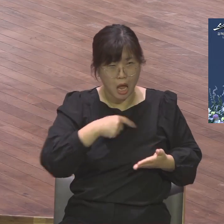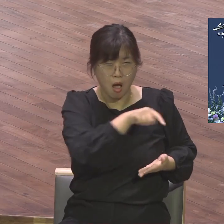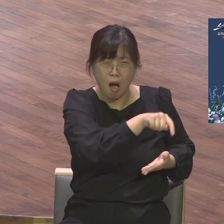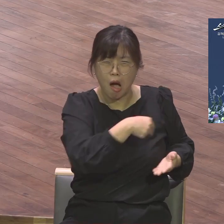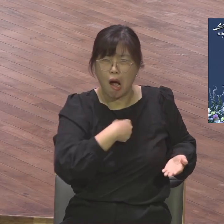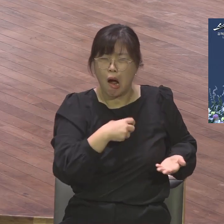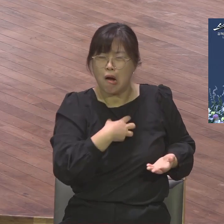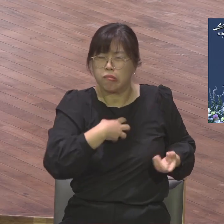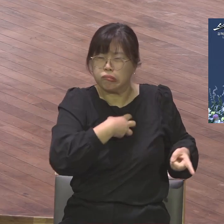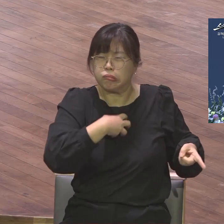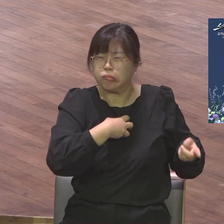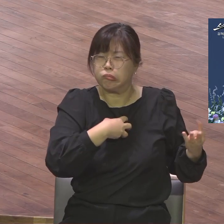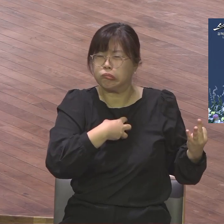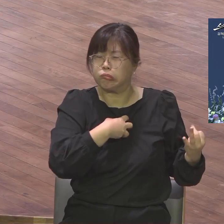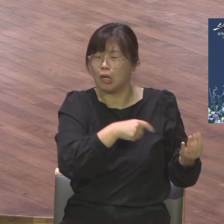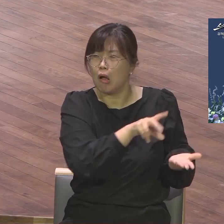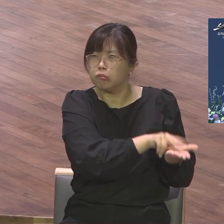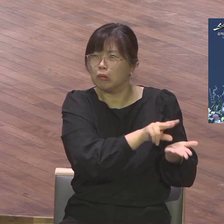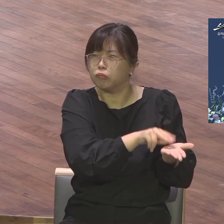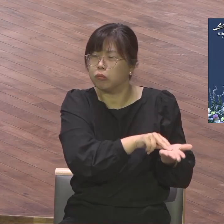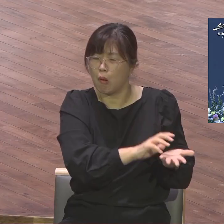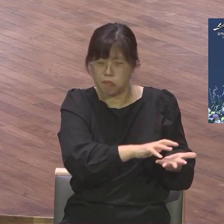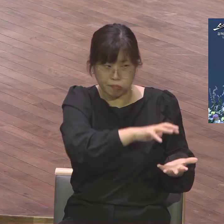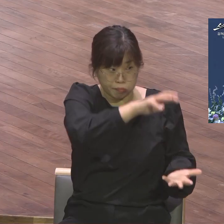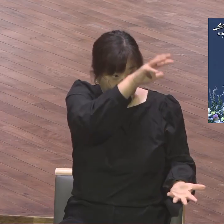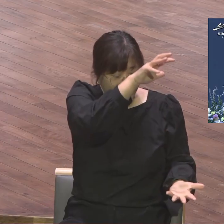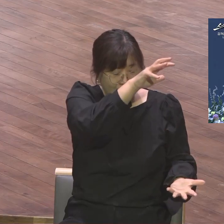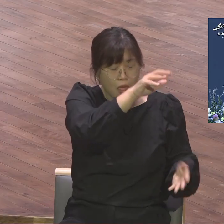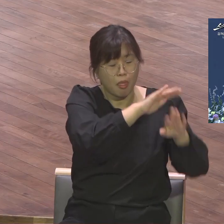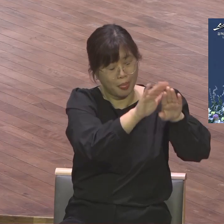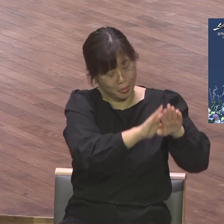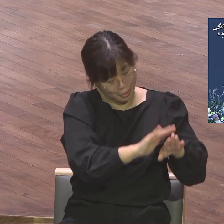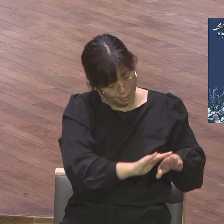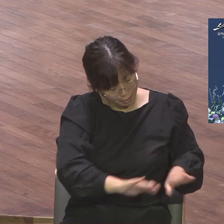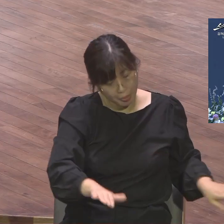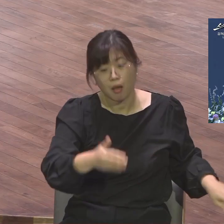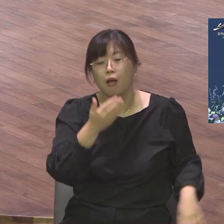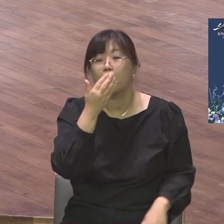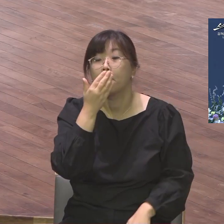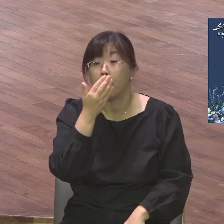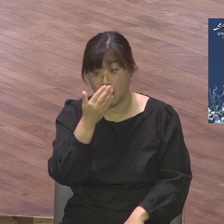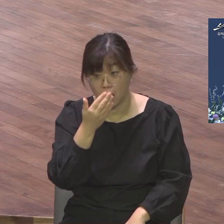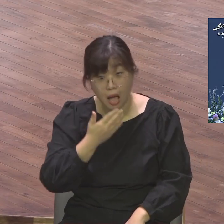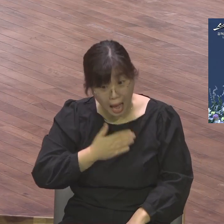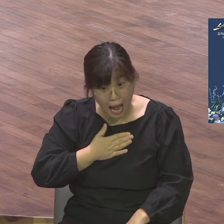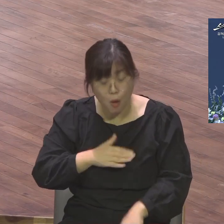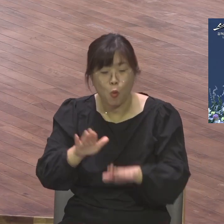끝나버린다니까요. 은혜가 내게 임하도록 오늘 밤에 기도하시 바랍니다.